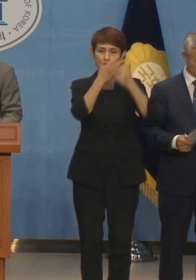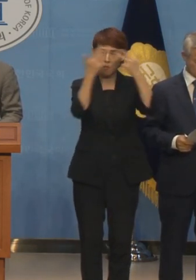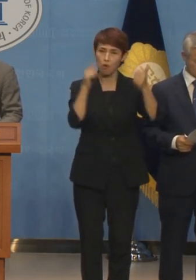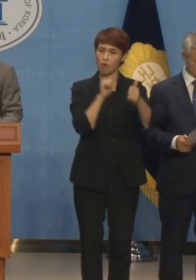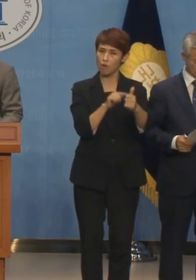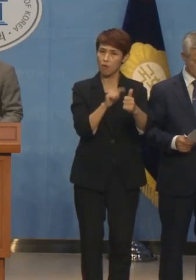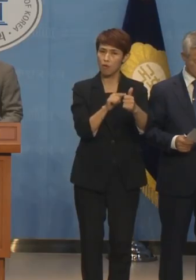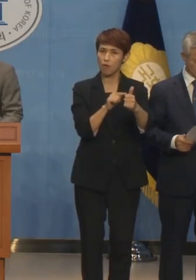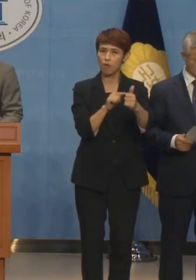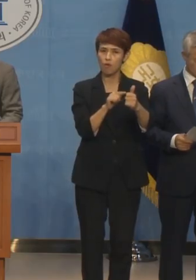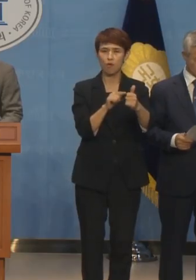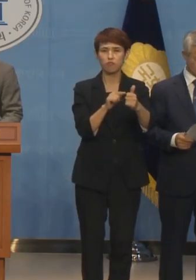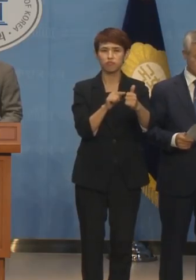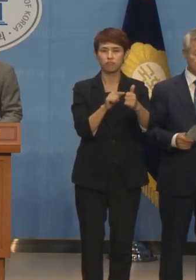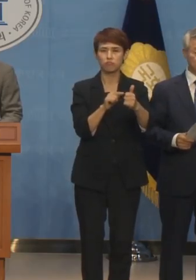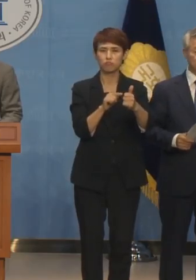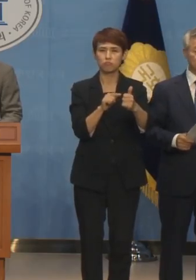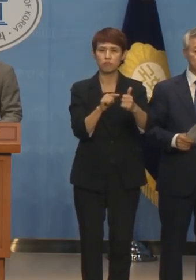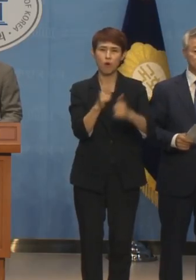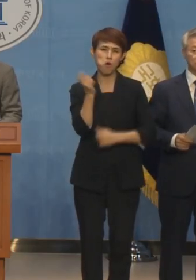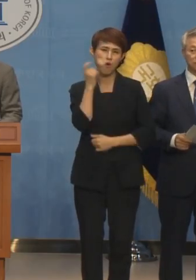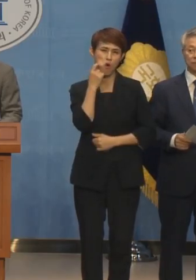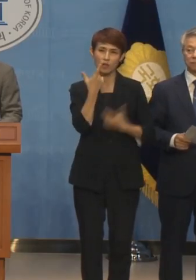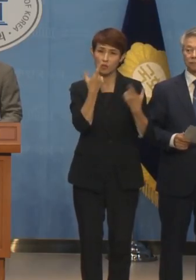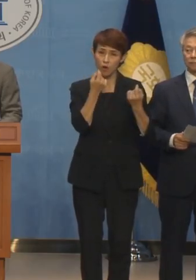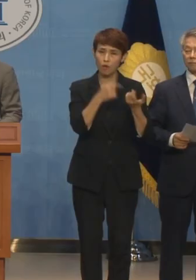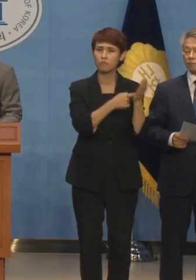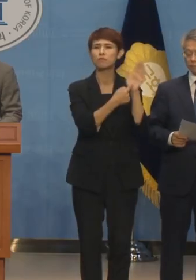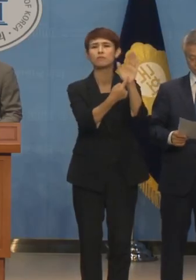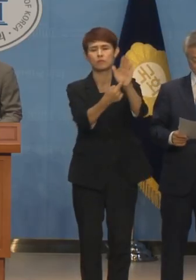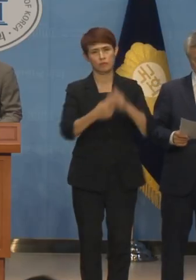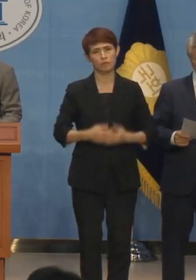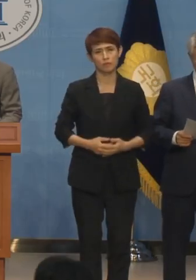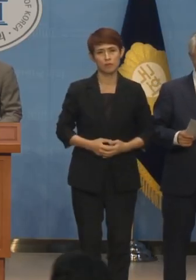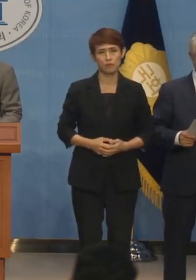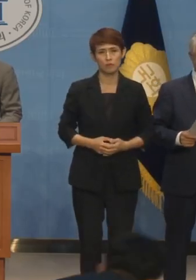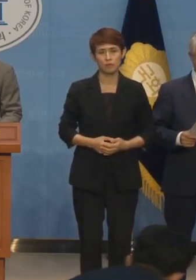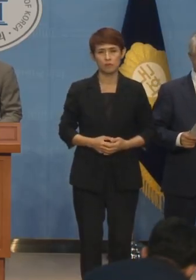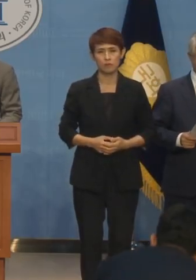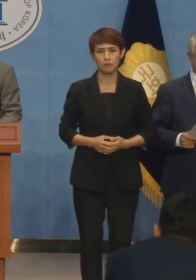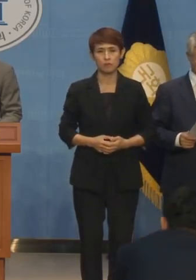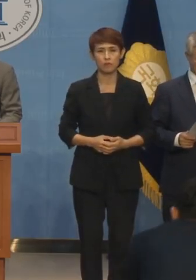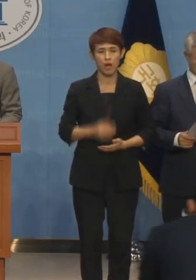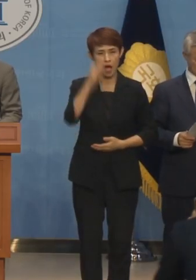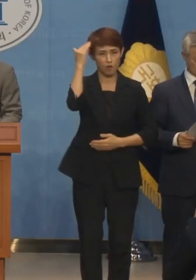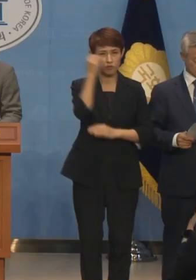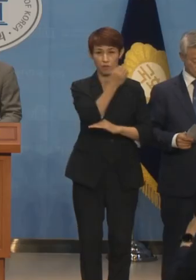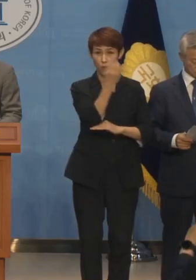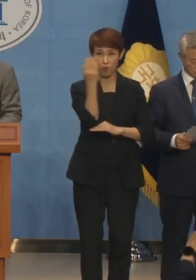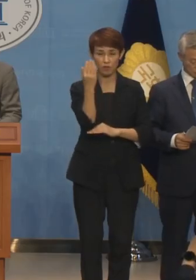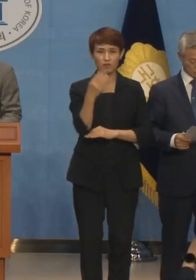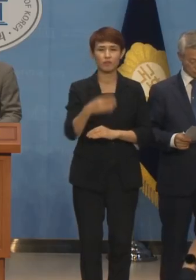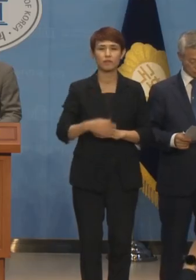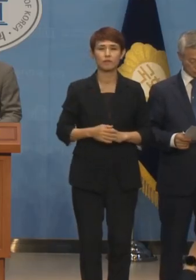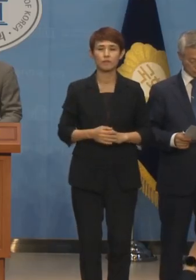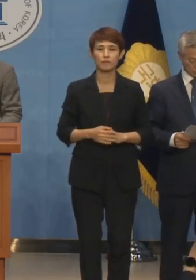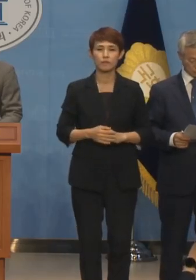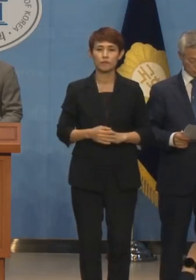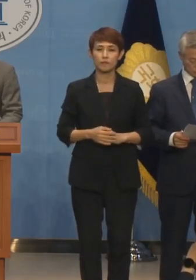대표가 사실과 다른 말을 한 듯이 보도했습니다. 그리고 한국일보는 2024년 6월